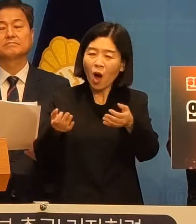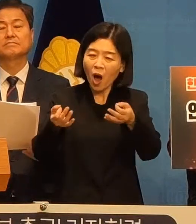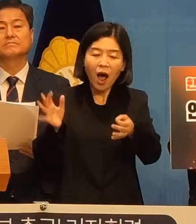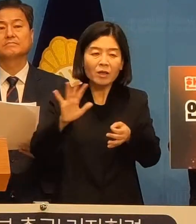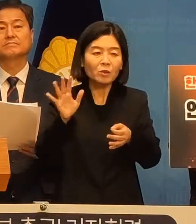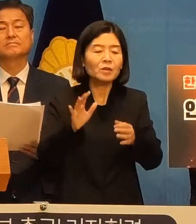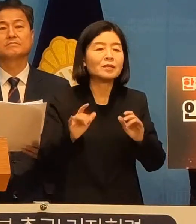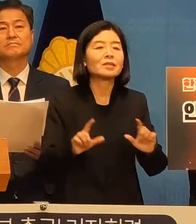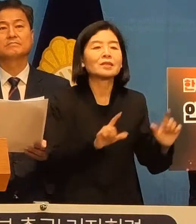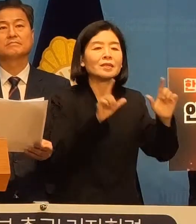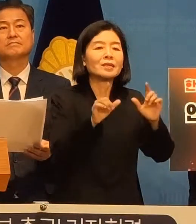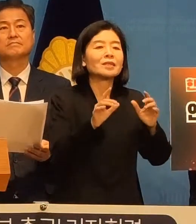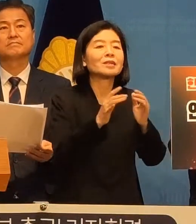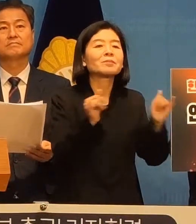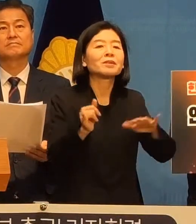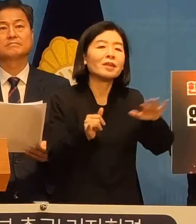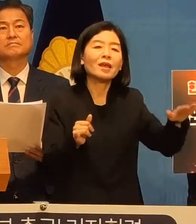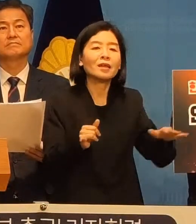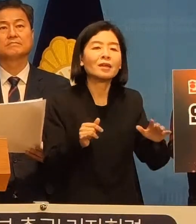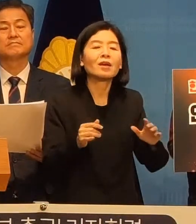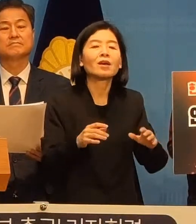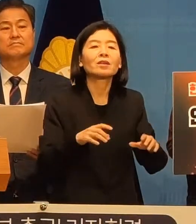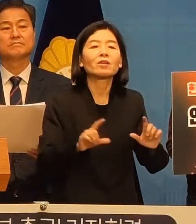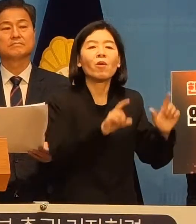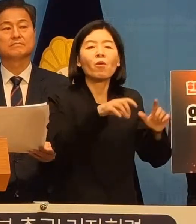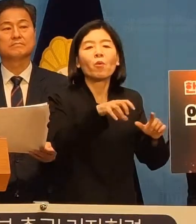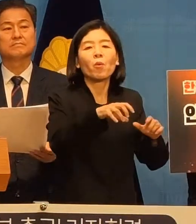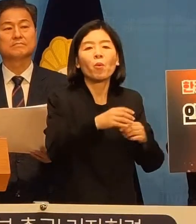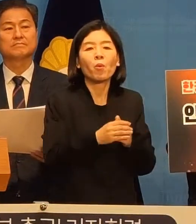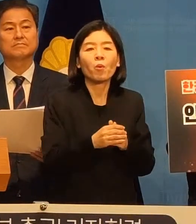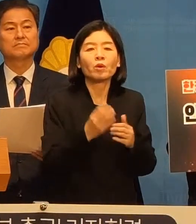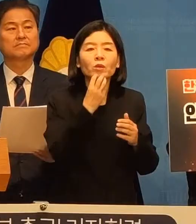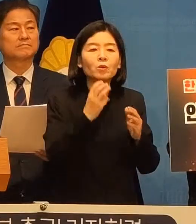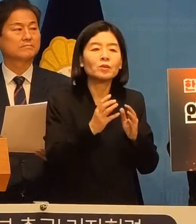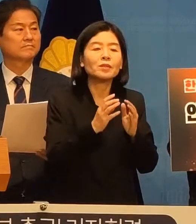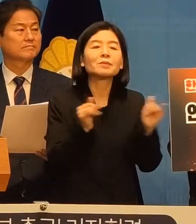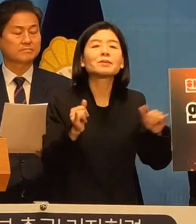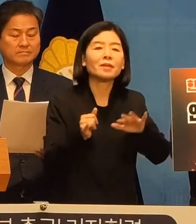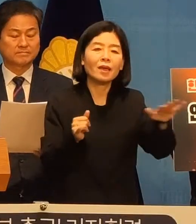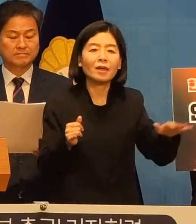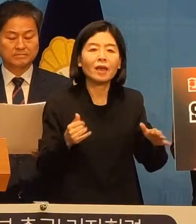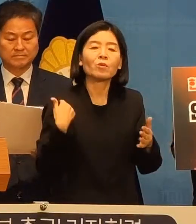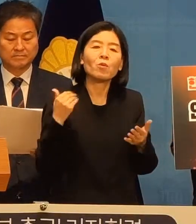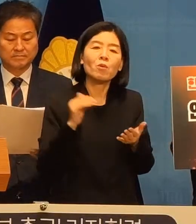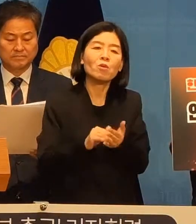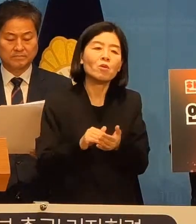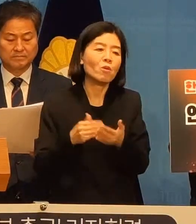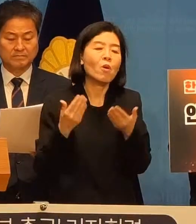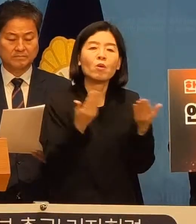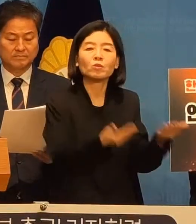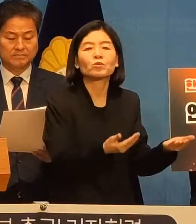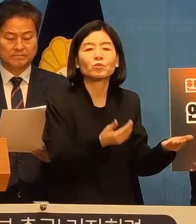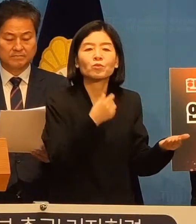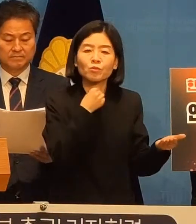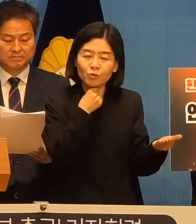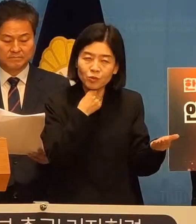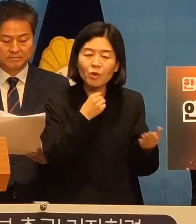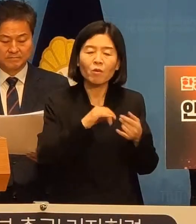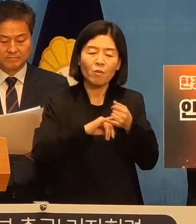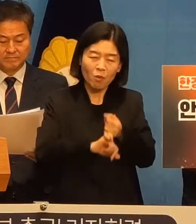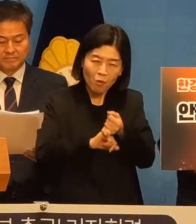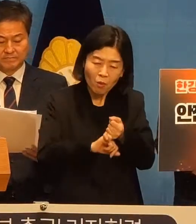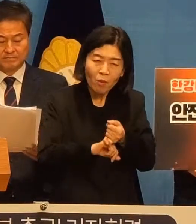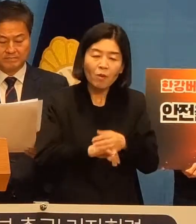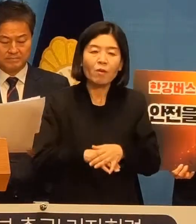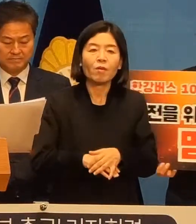터전입니다. 개발의 논리로 훼손되어 온 한강을 다시 시민에게 돌려줘야 한다는 말씀을 끝으로 발언